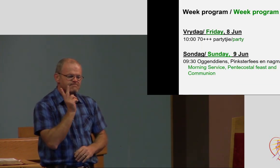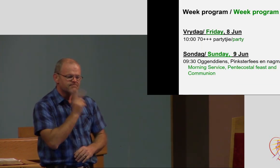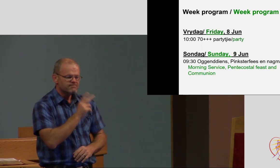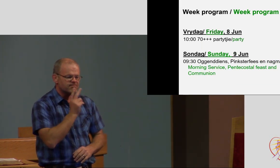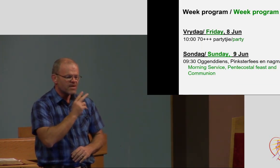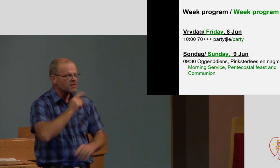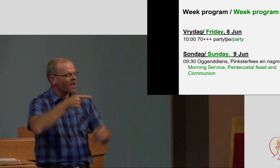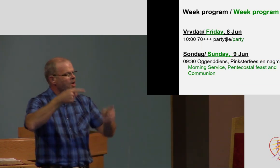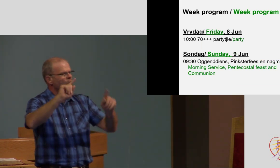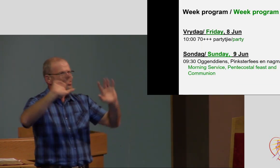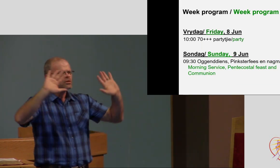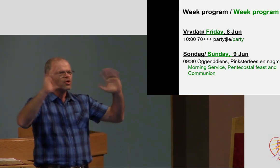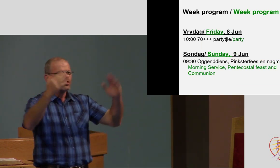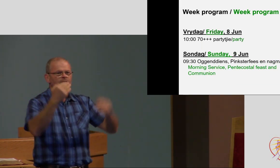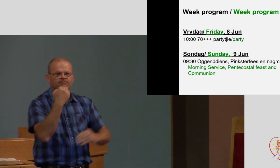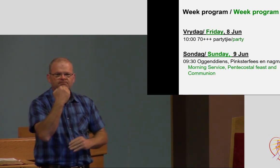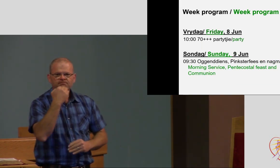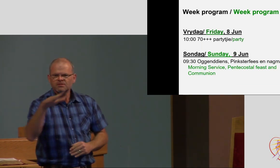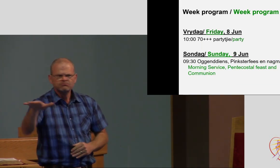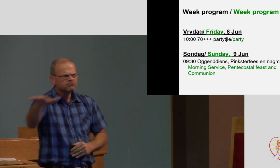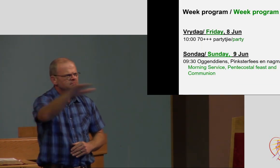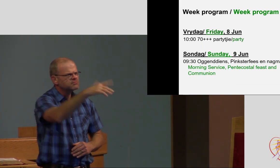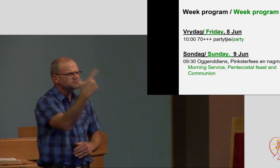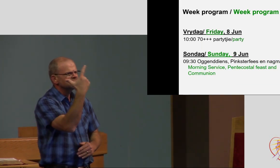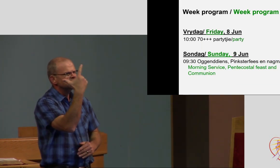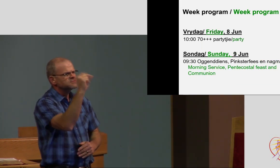Vrydagoggend 10:00.